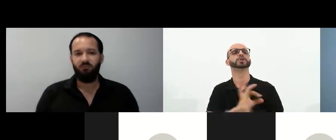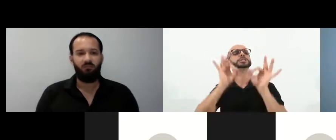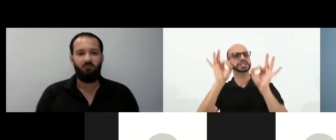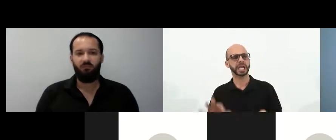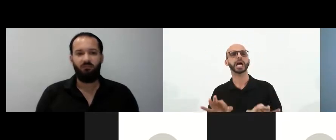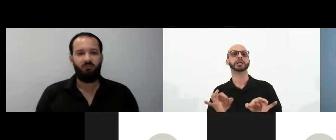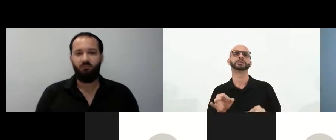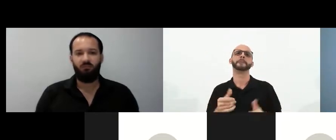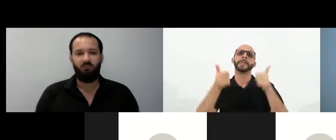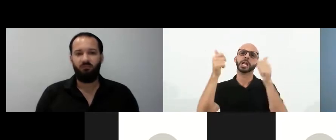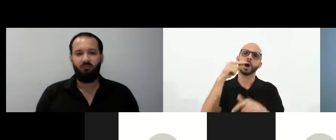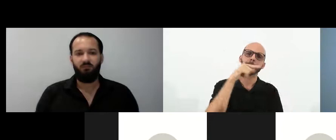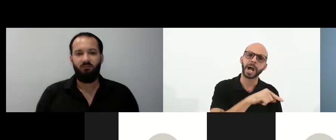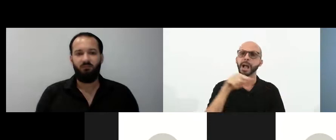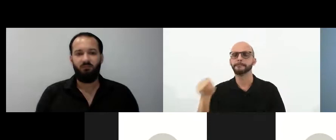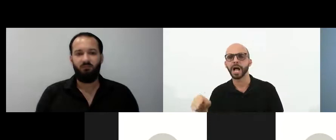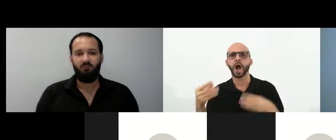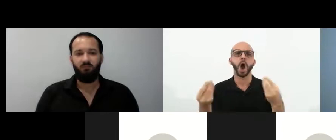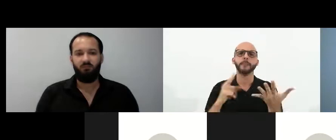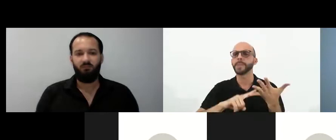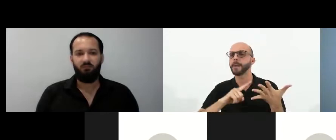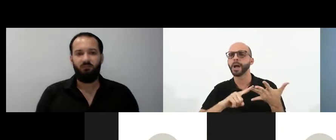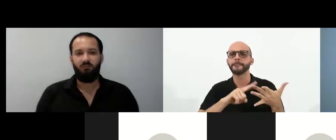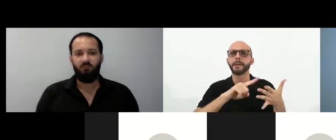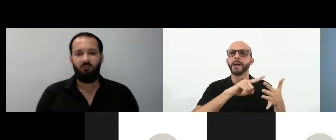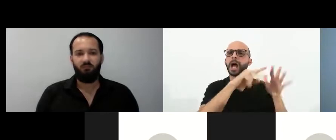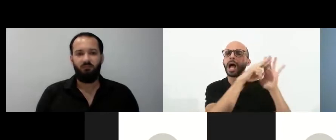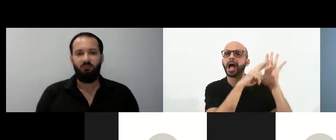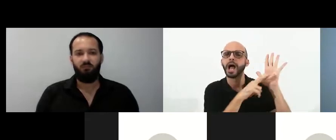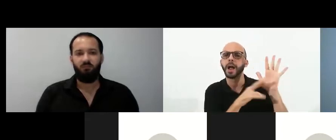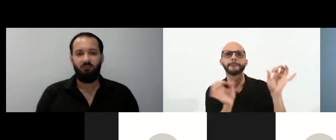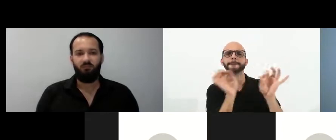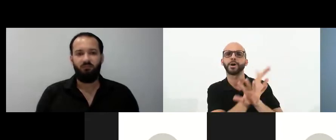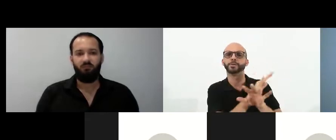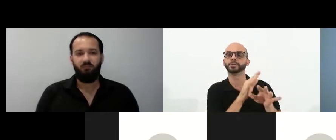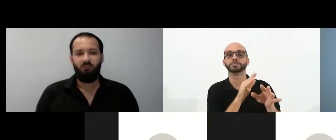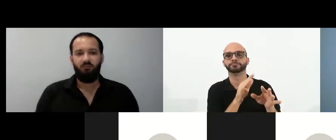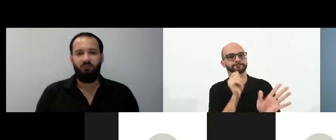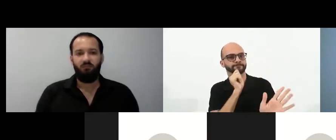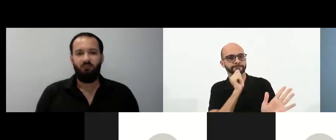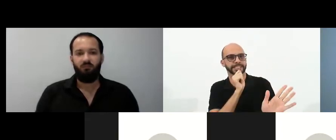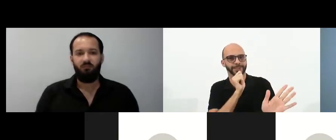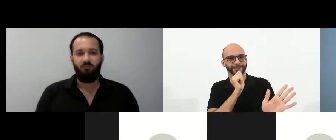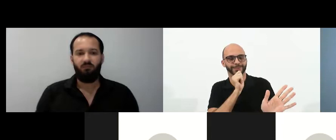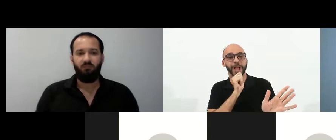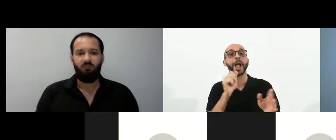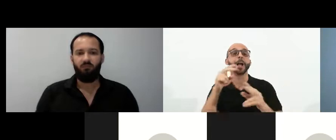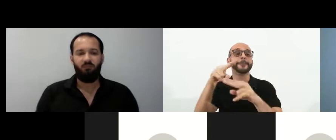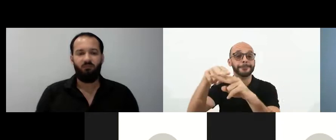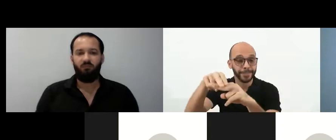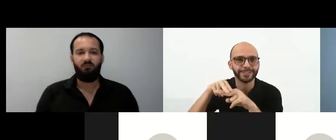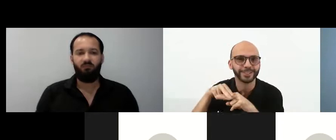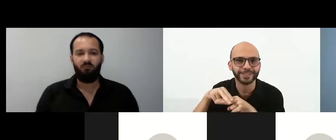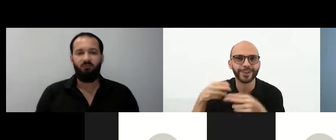nós não temos uma estrutura 100% perfeita para poder estarmos preparados para a educação